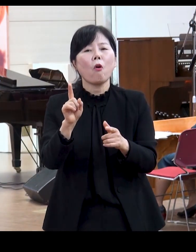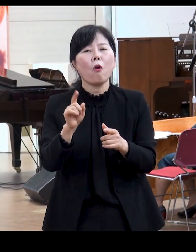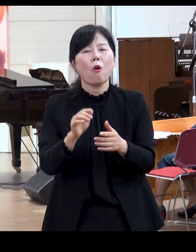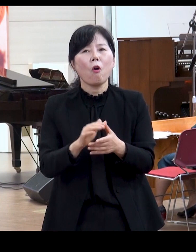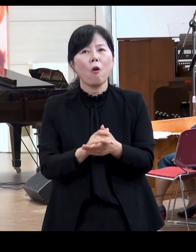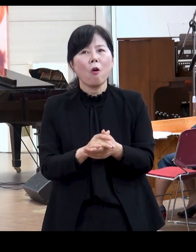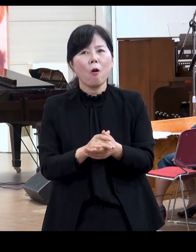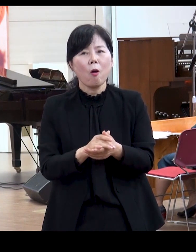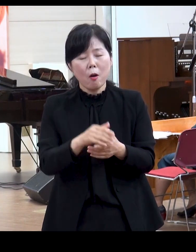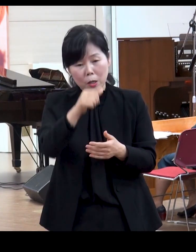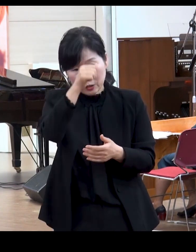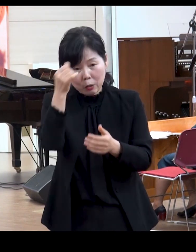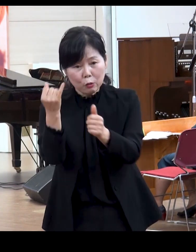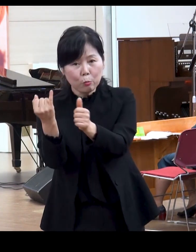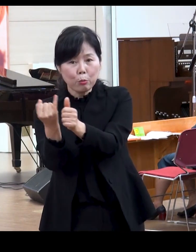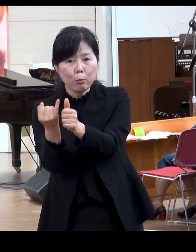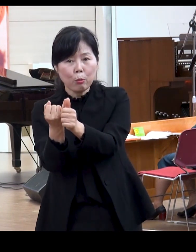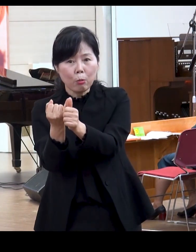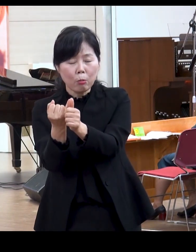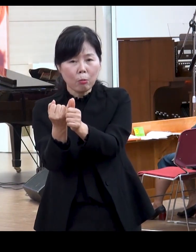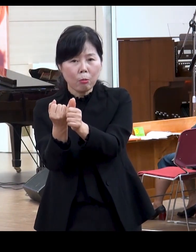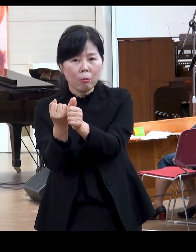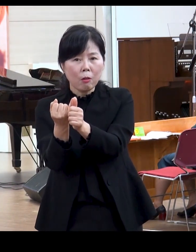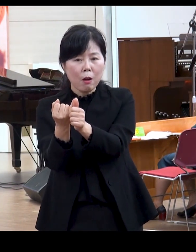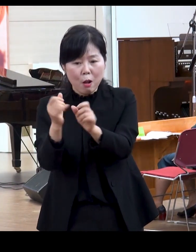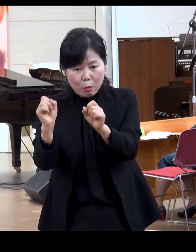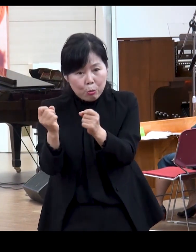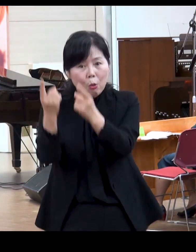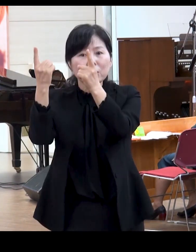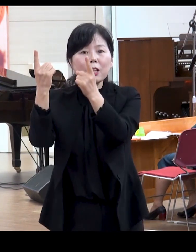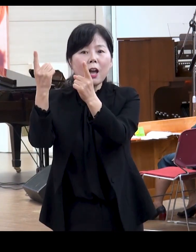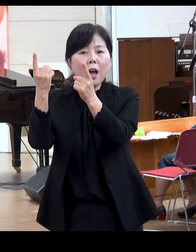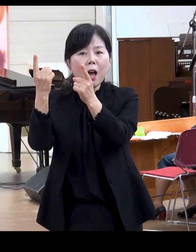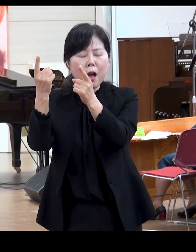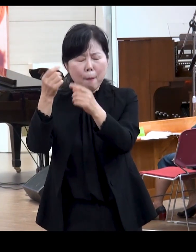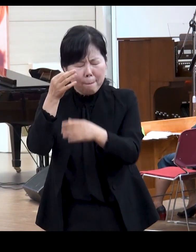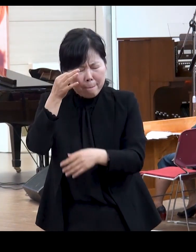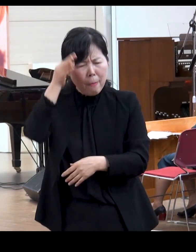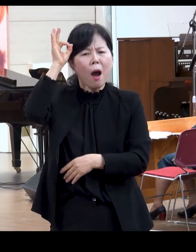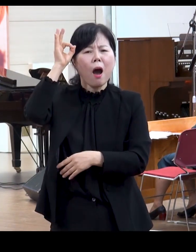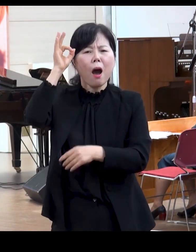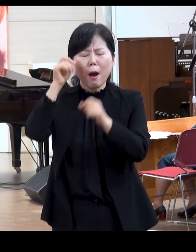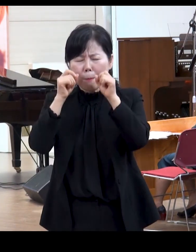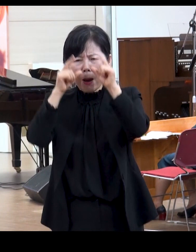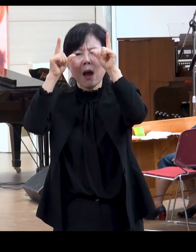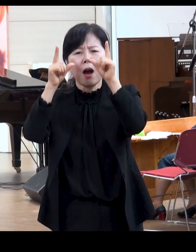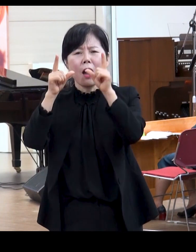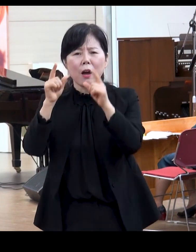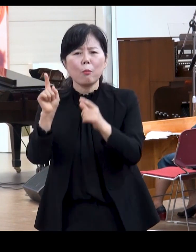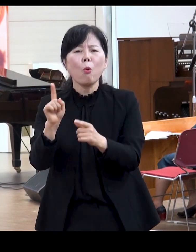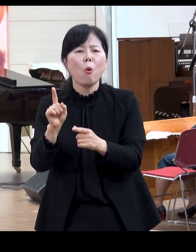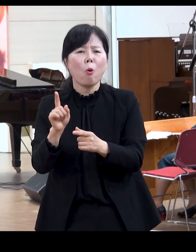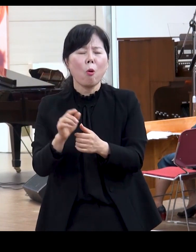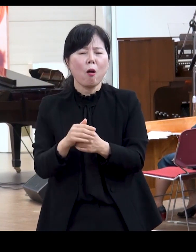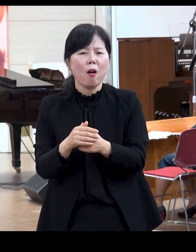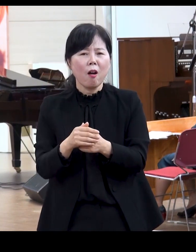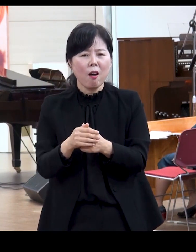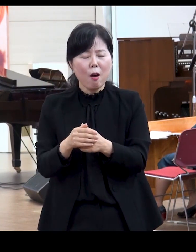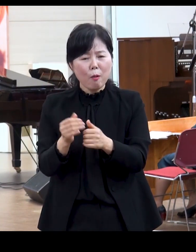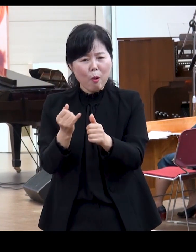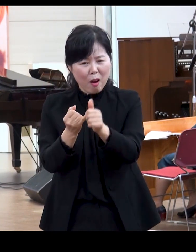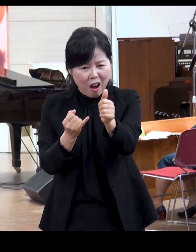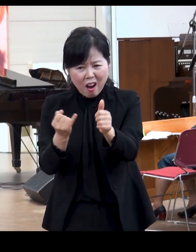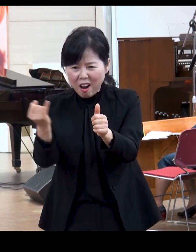놀랍게도 이 장로님하고 이 권사님한테 동시에 어떤 영적 깨달음이 왔다는 거예요. 참 하나님